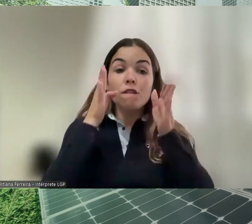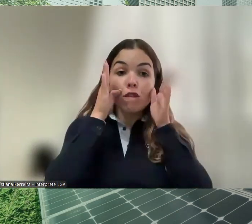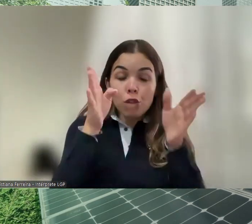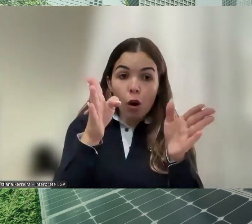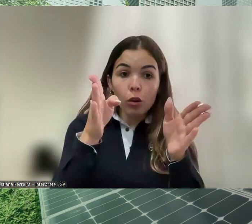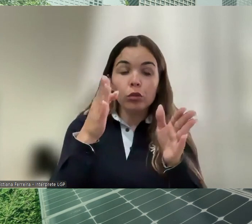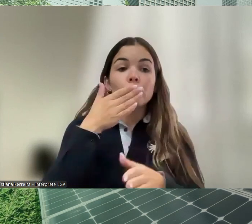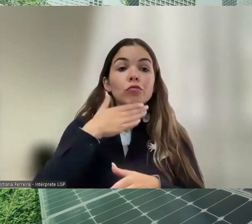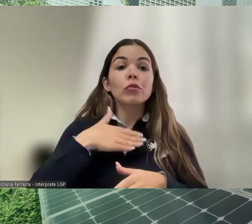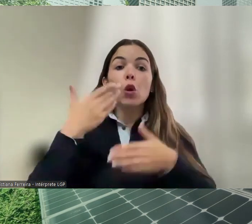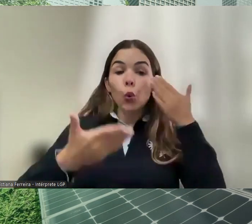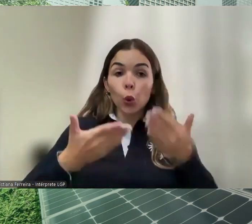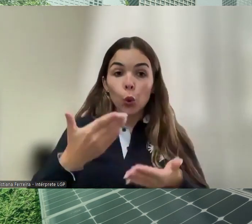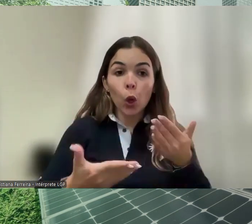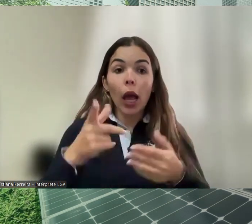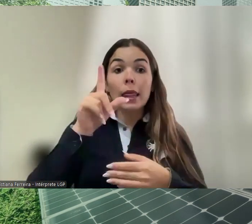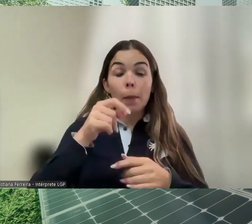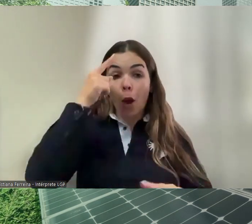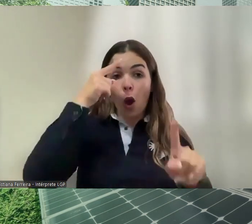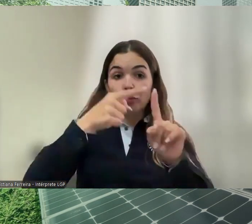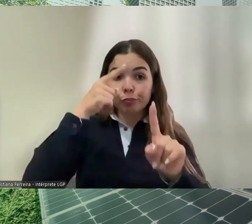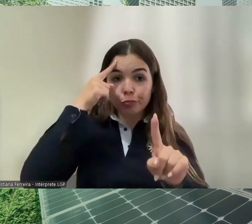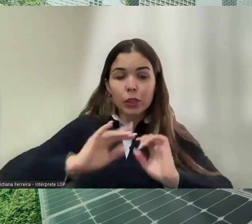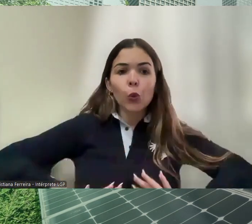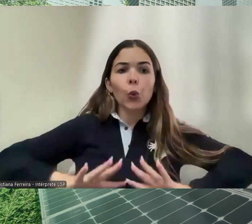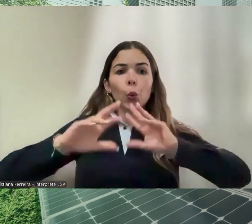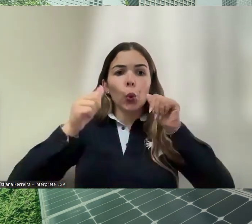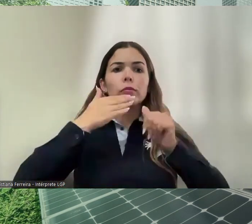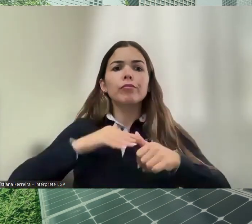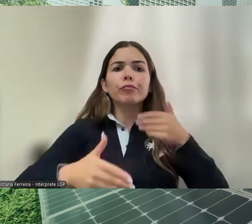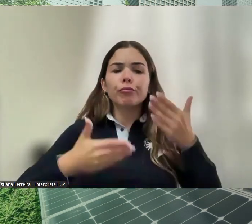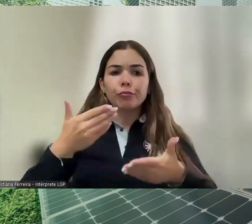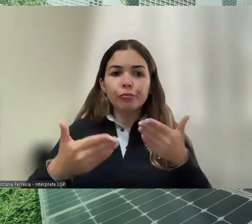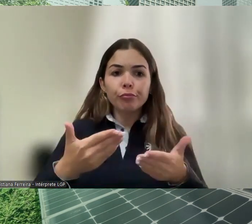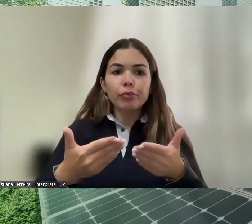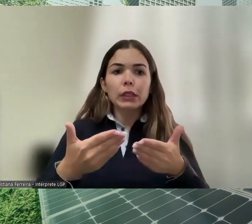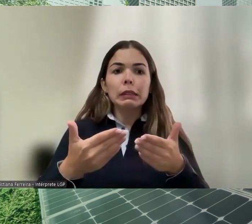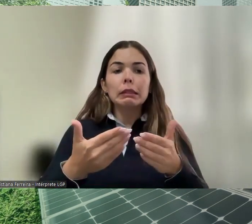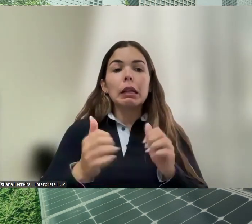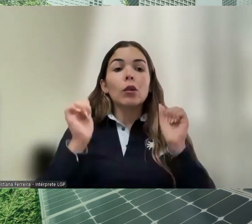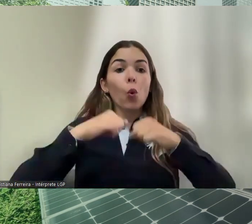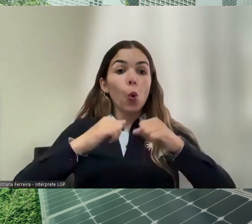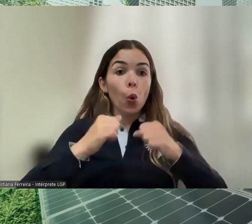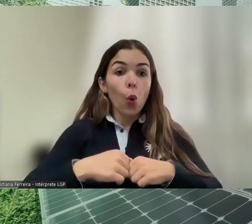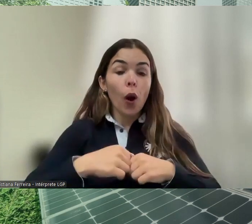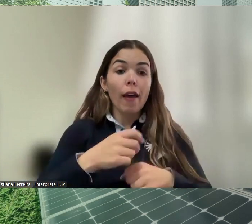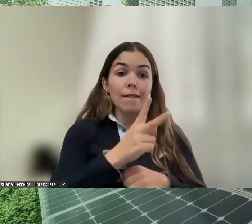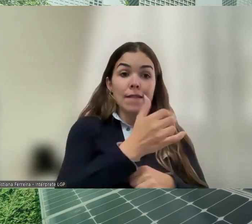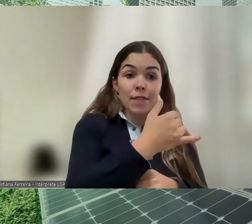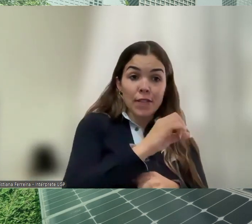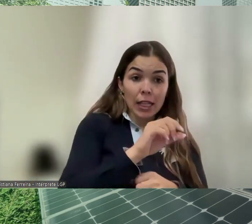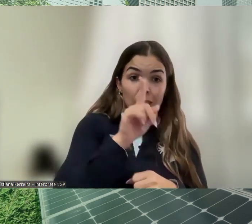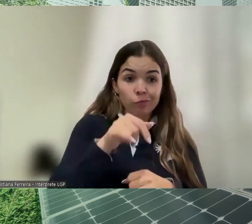sustentabilidade e na implementação dos Objetivos de Desenvolvimento Sustentável em linha com a Agenda 2030. Os exemplos